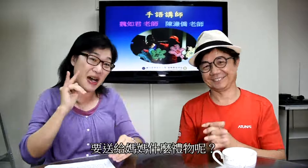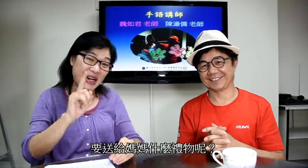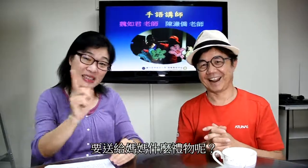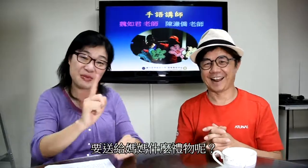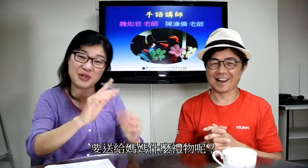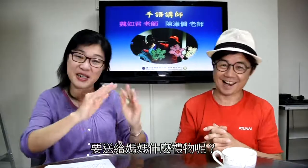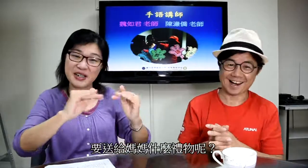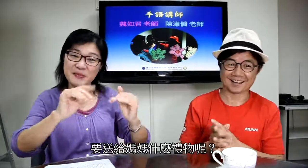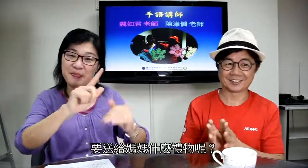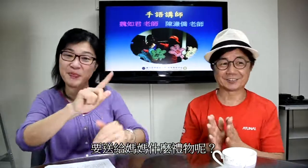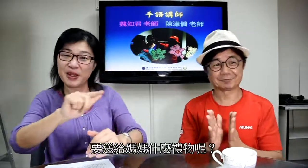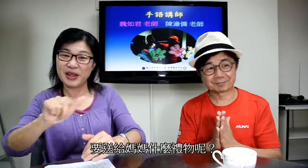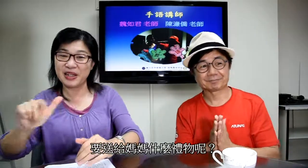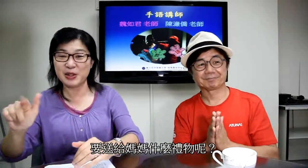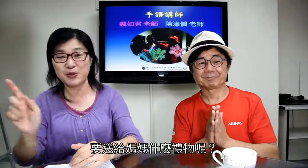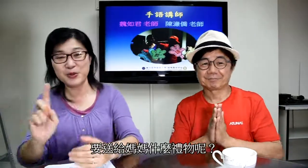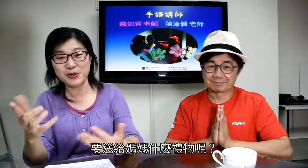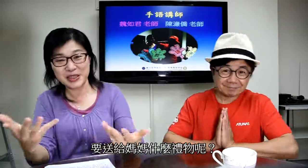什么礼物呢？